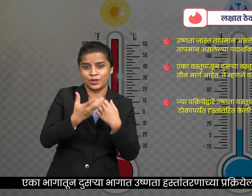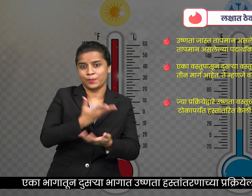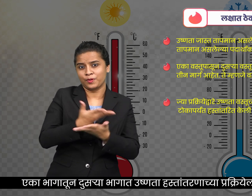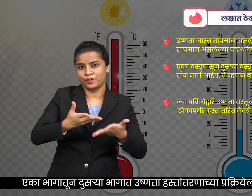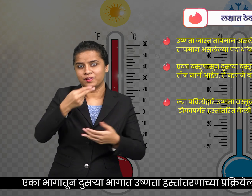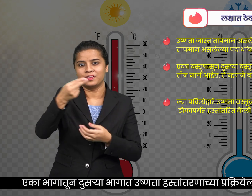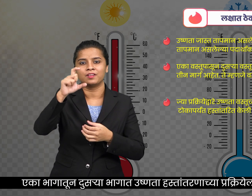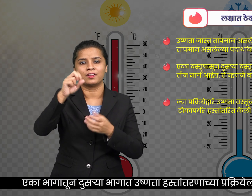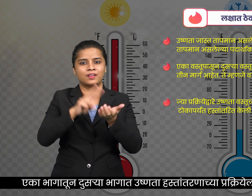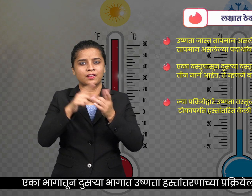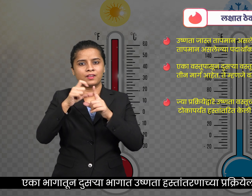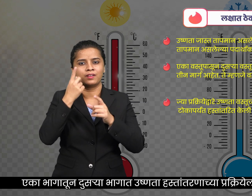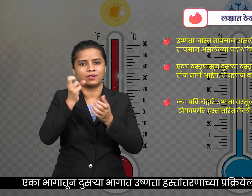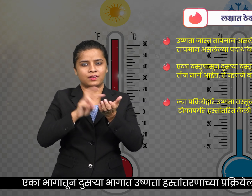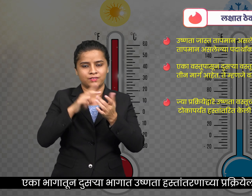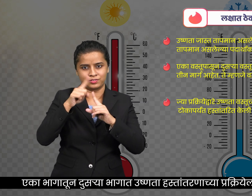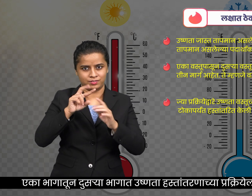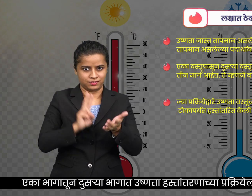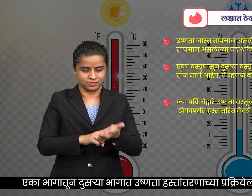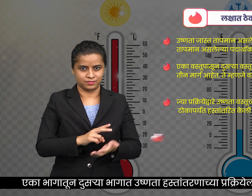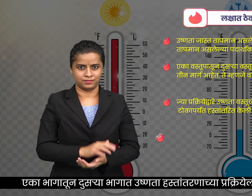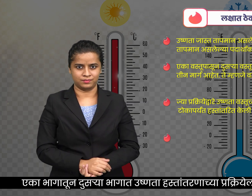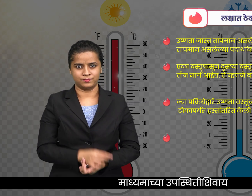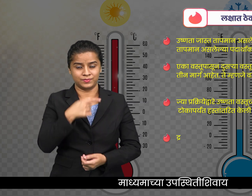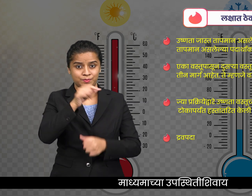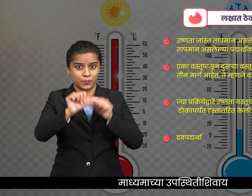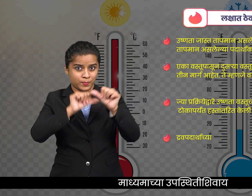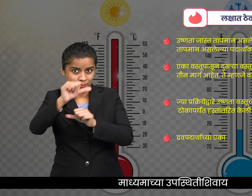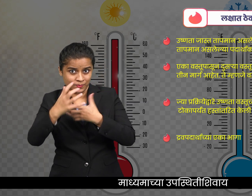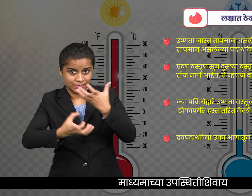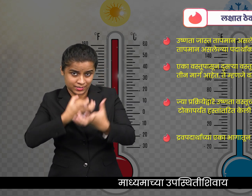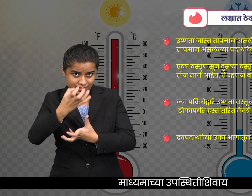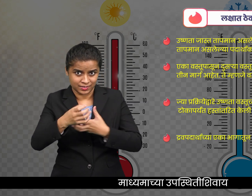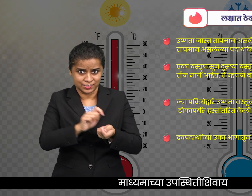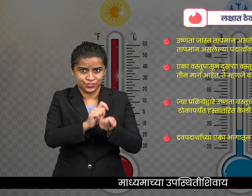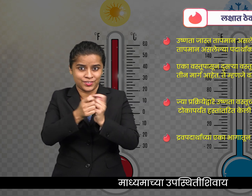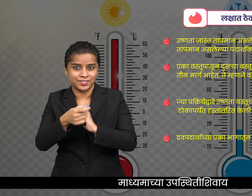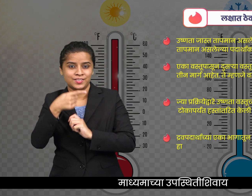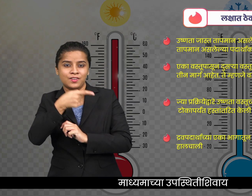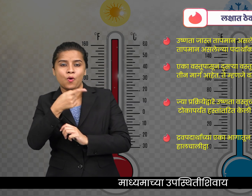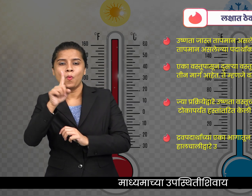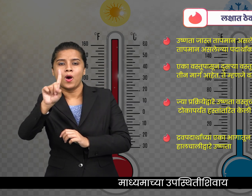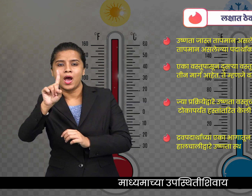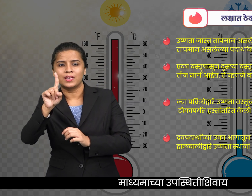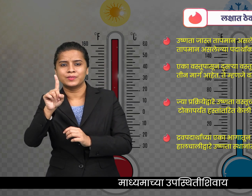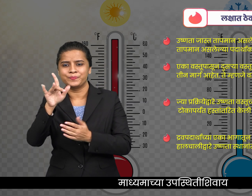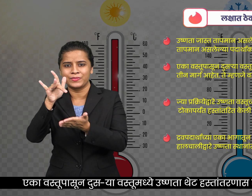हस्तांतरणाच्या प्रक्रियेला संवहन असे म्हणतात. माध्यमाच्या उपस्थितीशिवाय